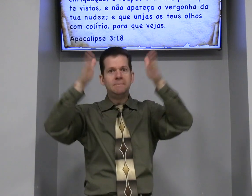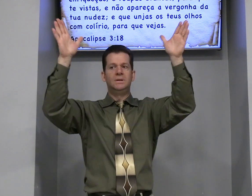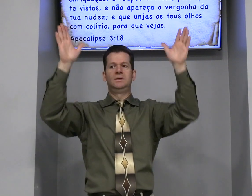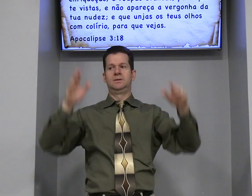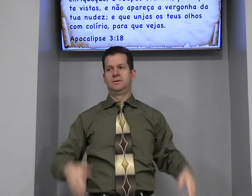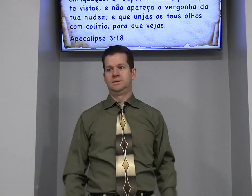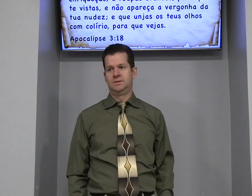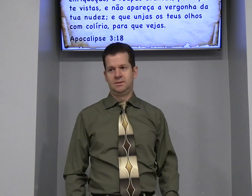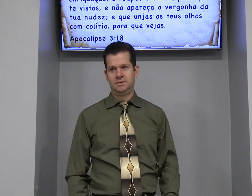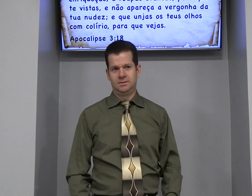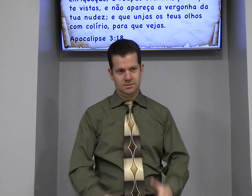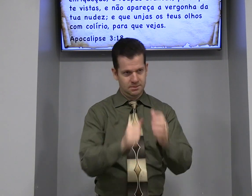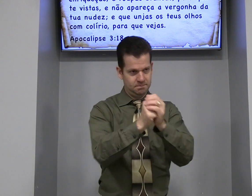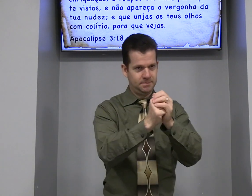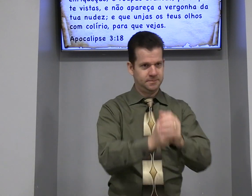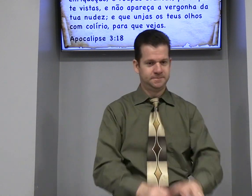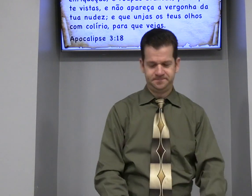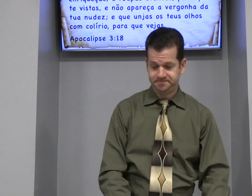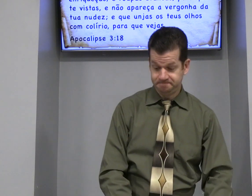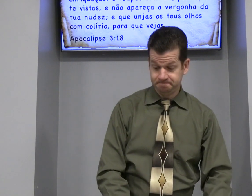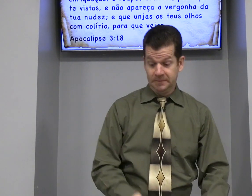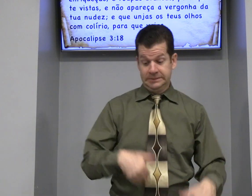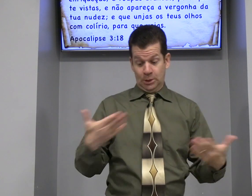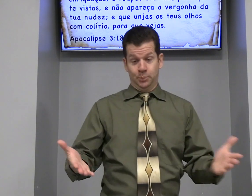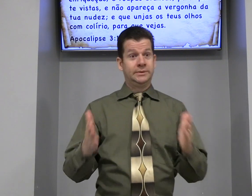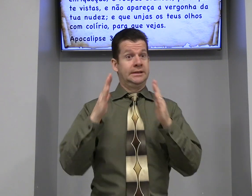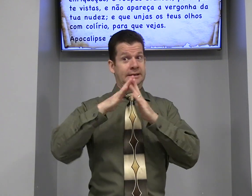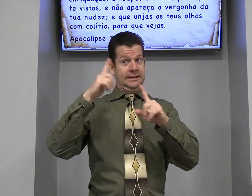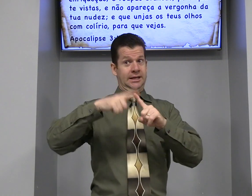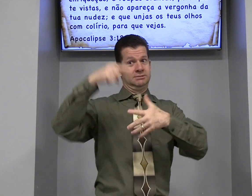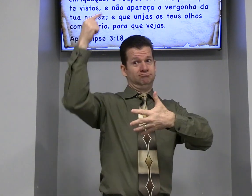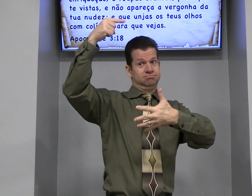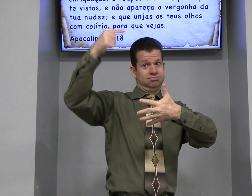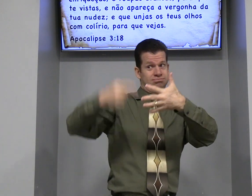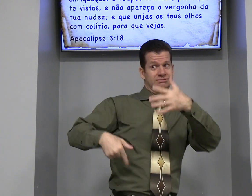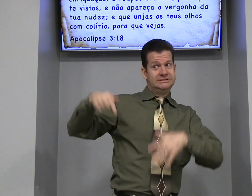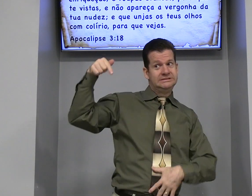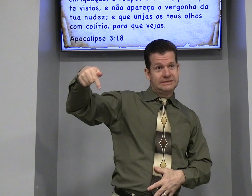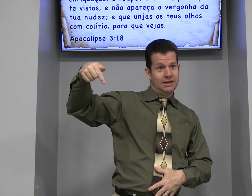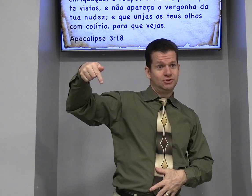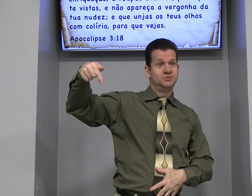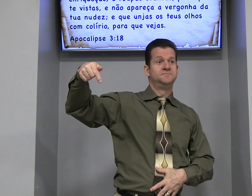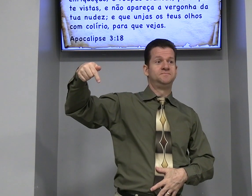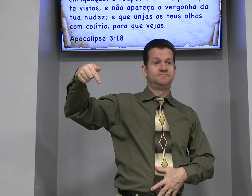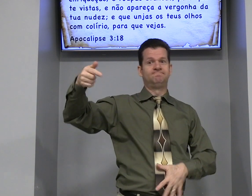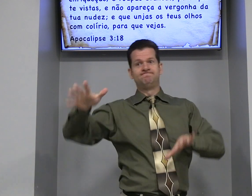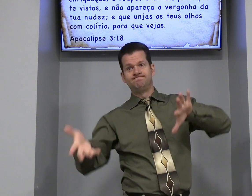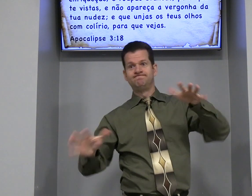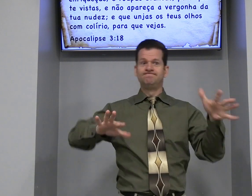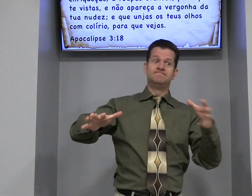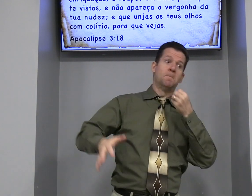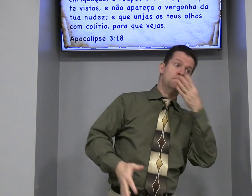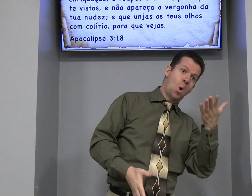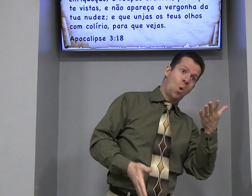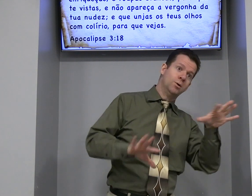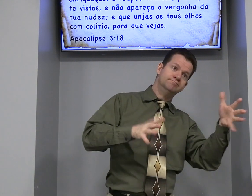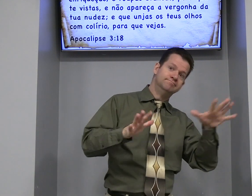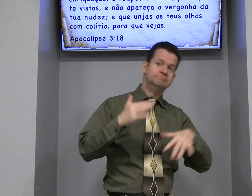para ele abrir sua mente para entender. Amém? A igreja... São 7 igrejas, algumas